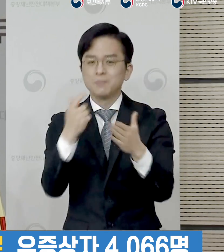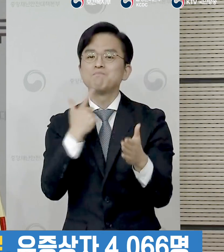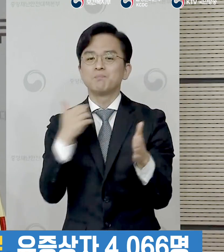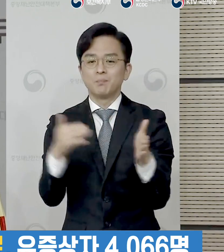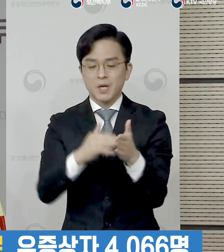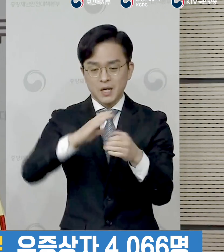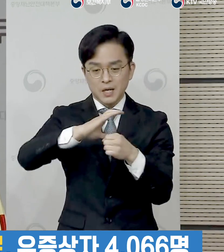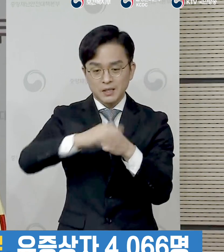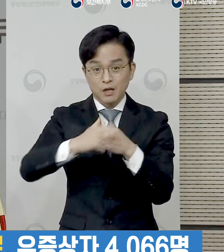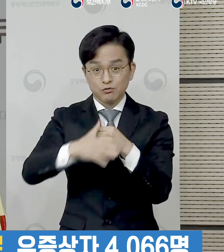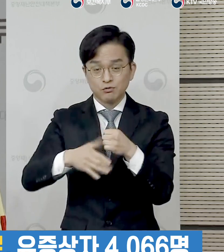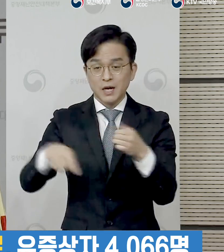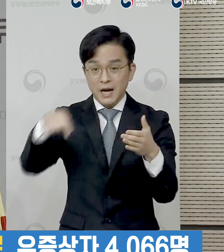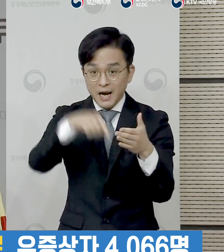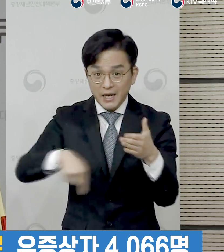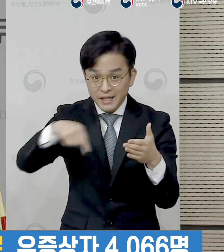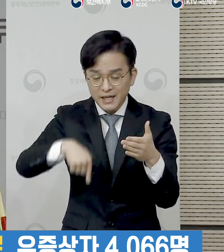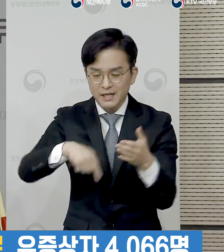있는 신도들은